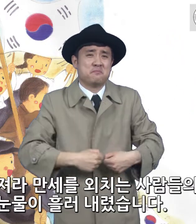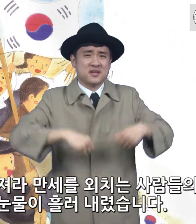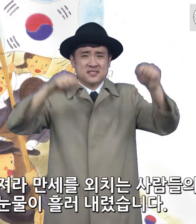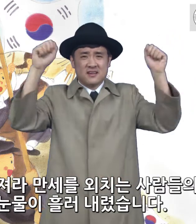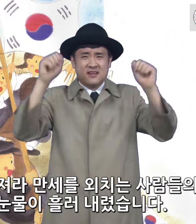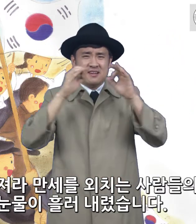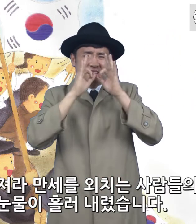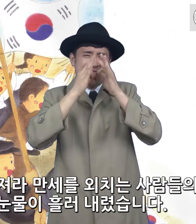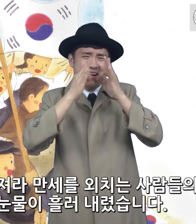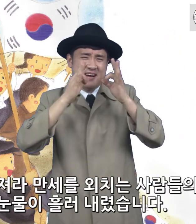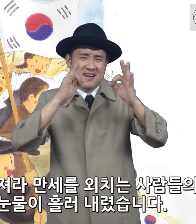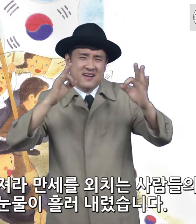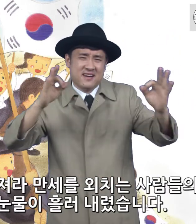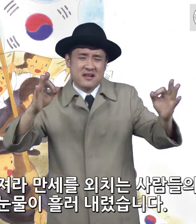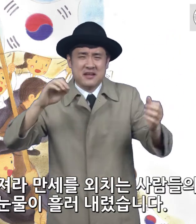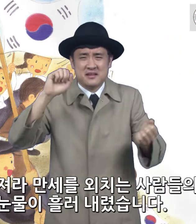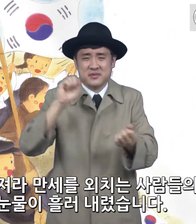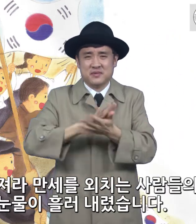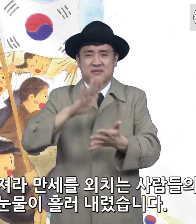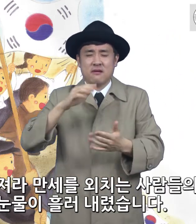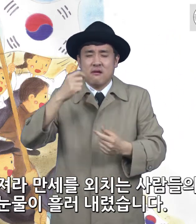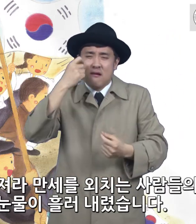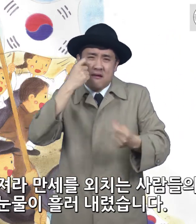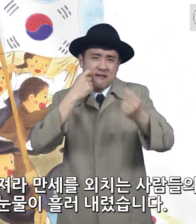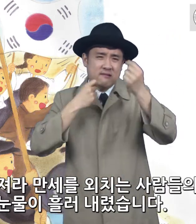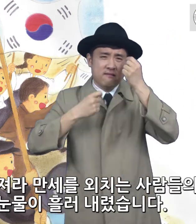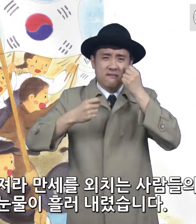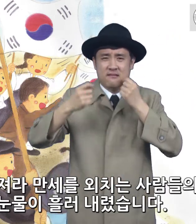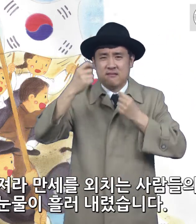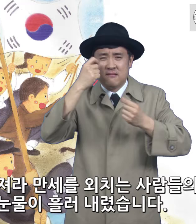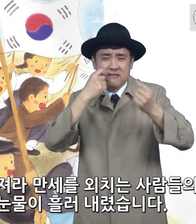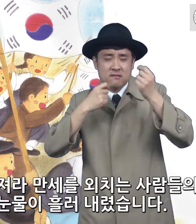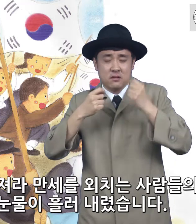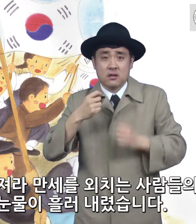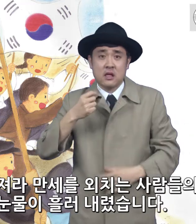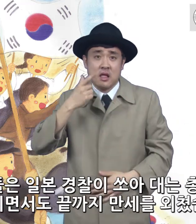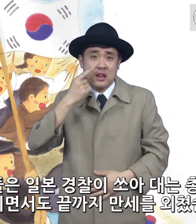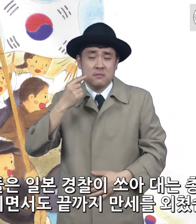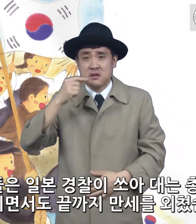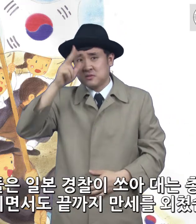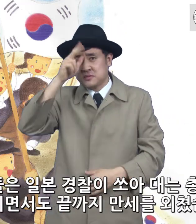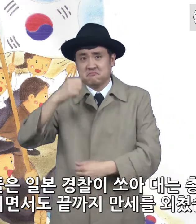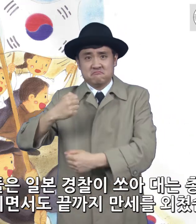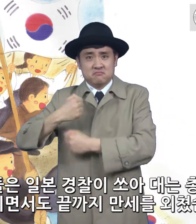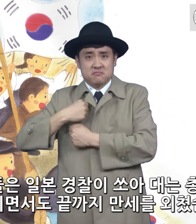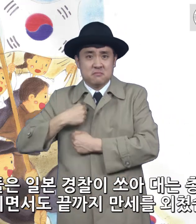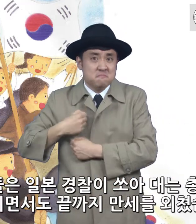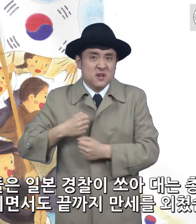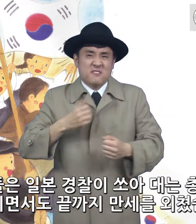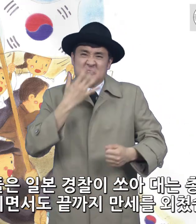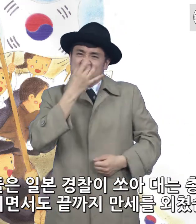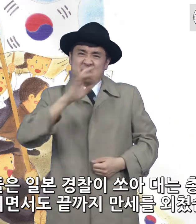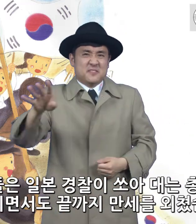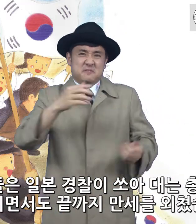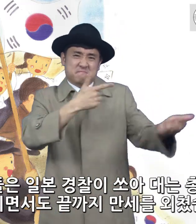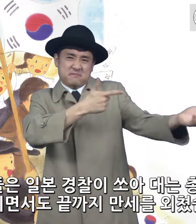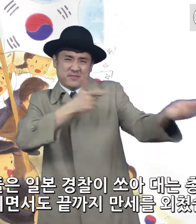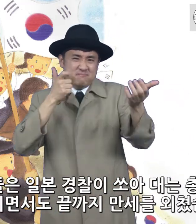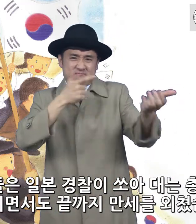목이 터져라 만세를 외치는 사람들의 눈에서는 뜨거운 눈물이 흘러내렸어요. 사람들은 일본 경찰이